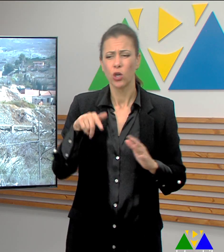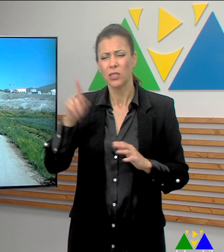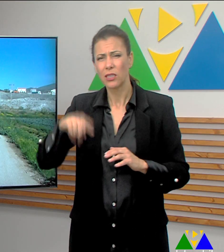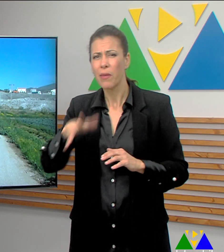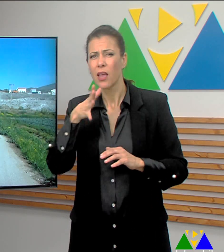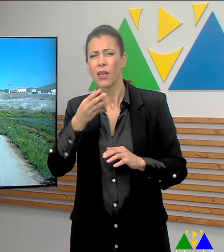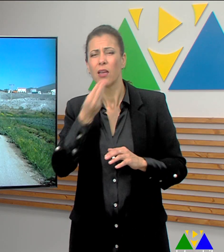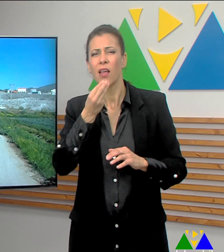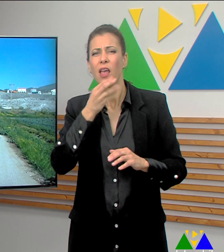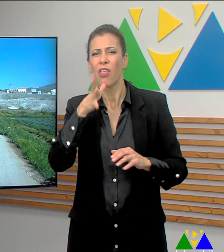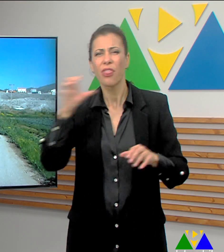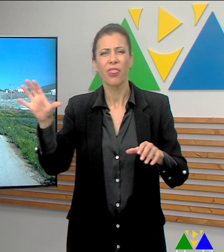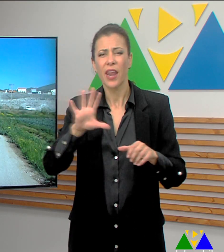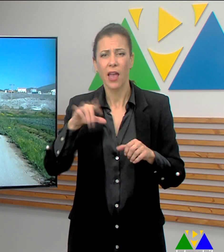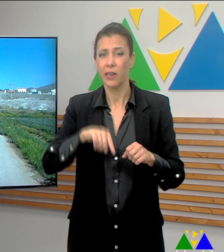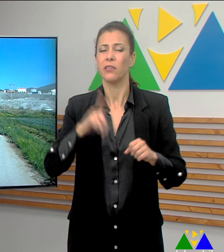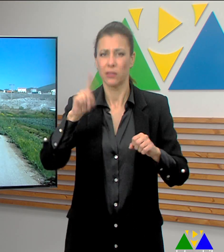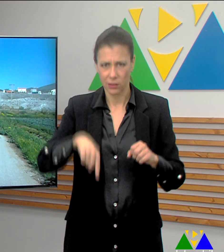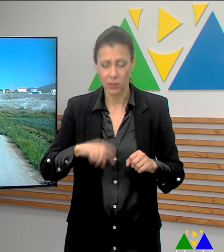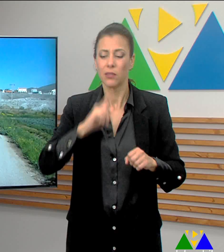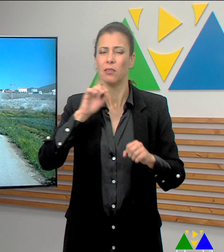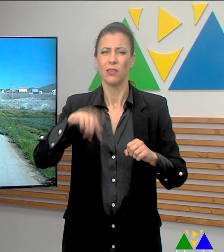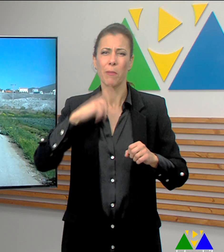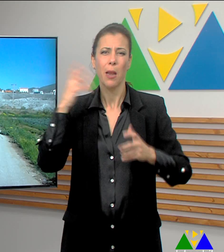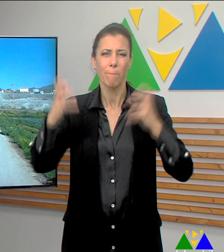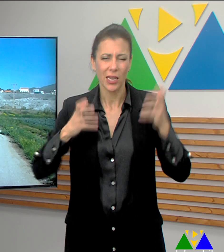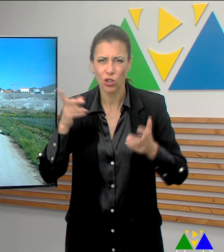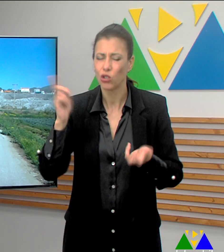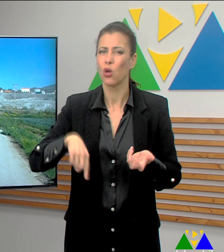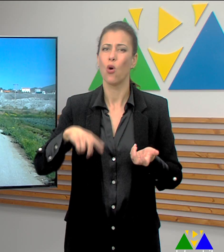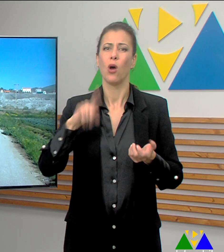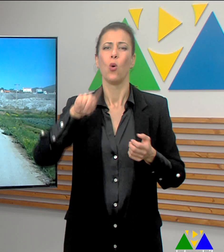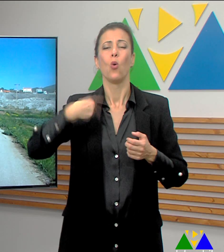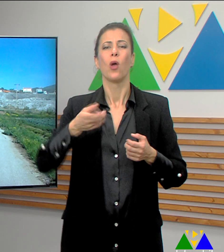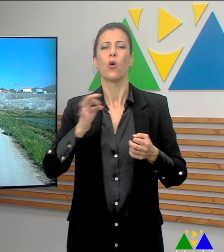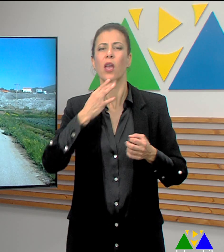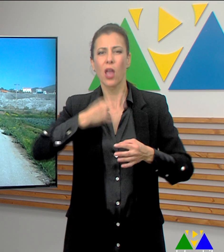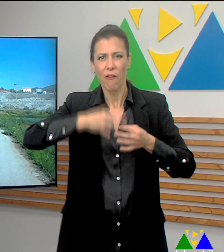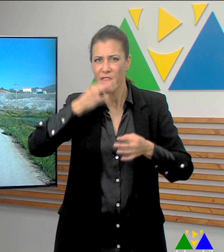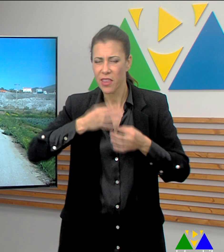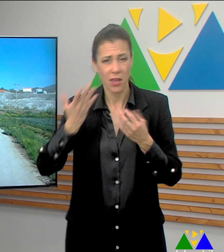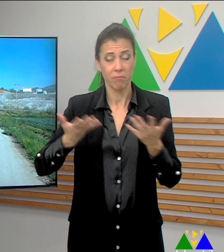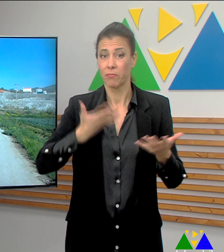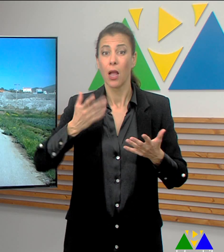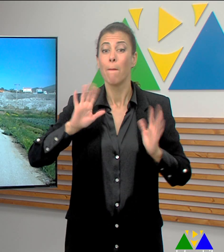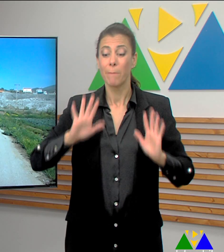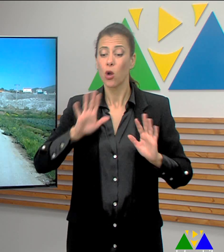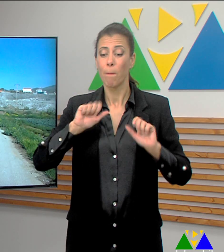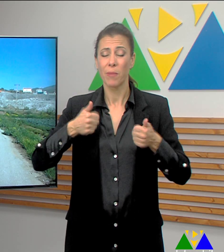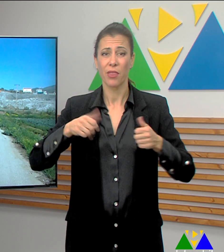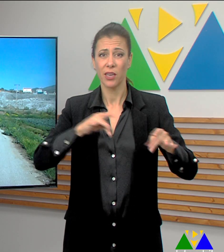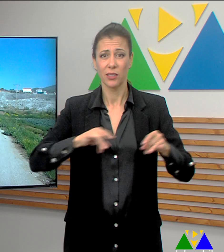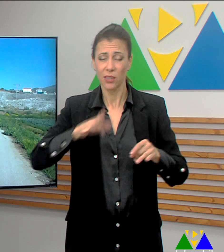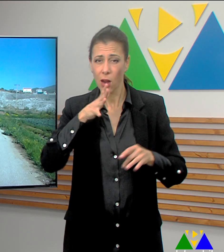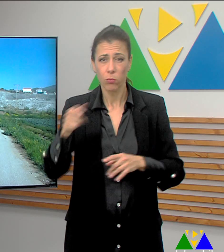Tierra de cereales, tierra de pastos, tierra de viña, y se mete en cultivo de regadío seguramente en época